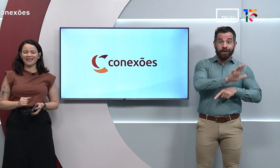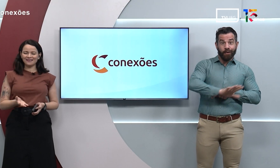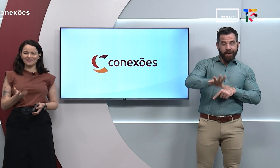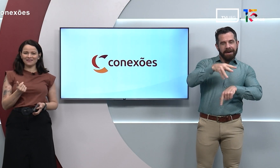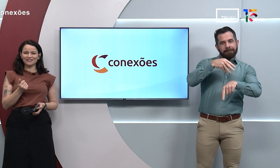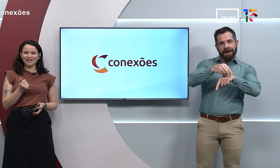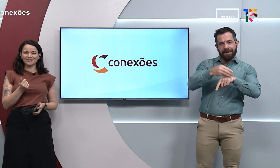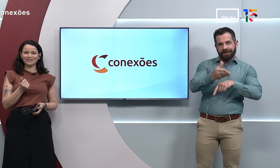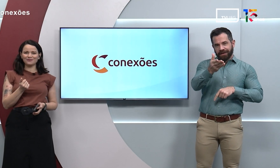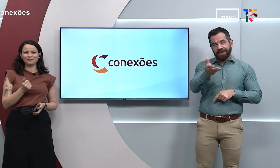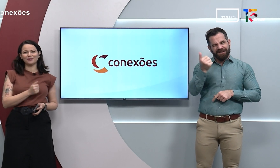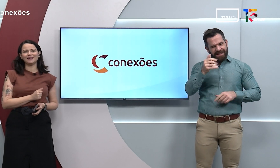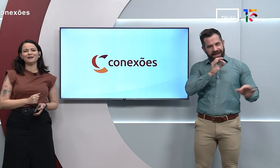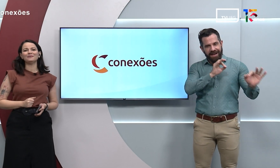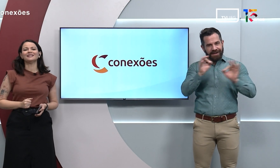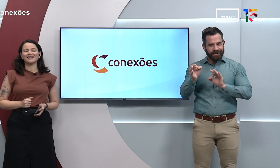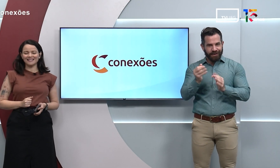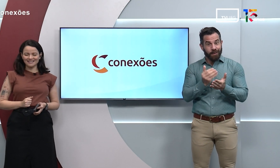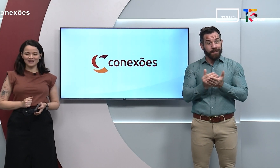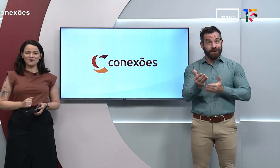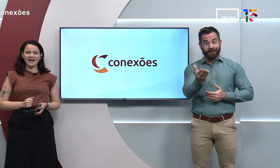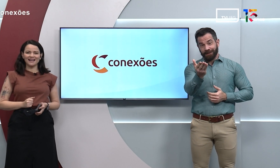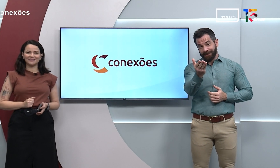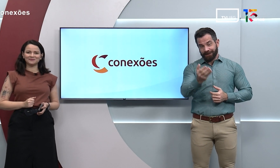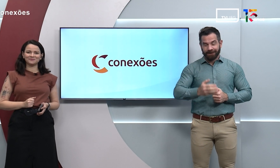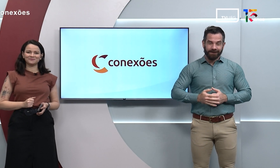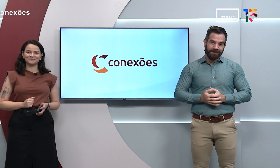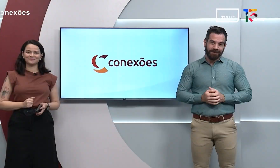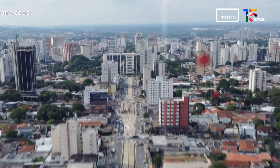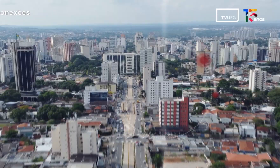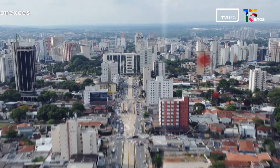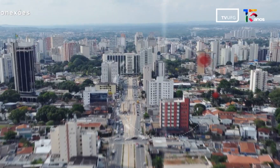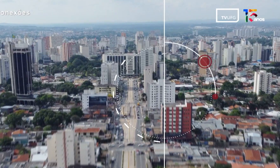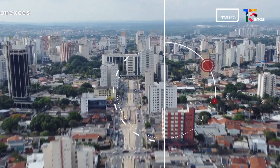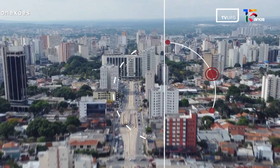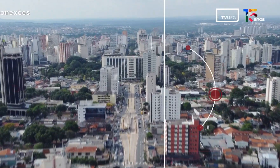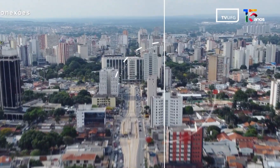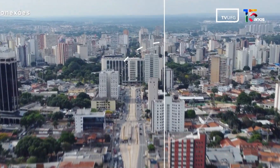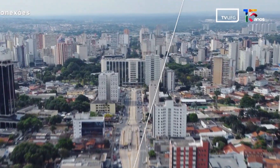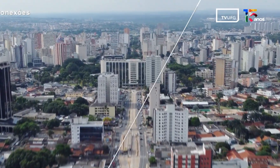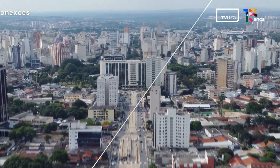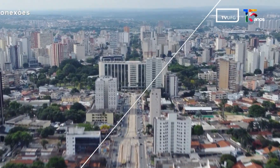Goiás. Vem com a gente, o programa já está no ar.